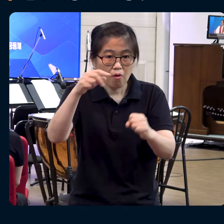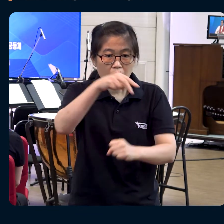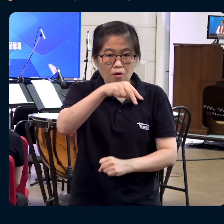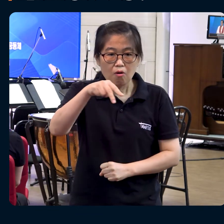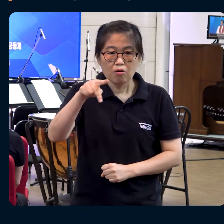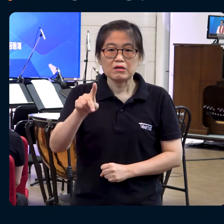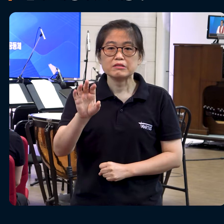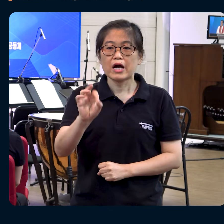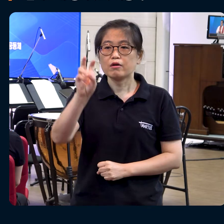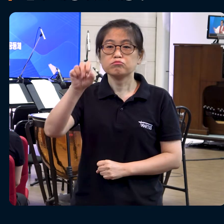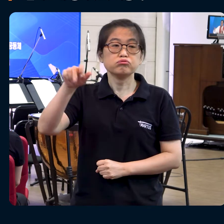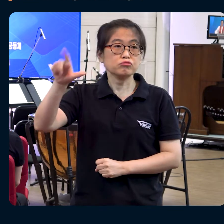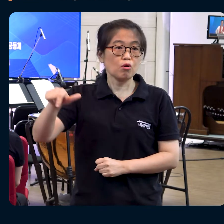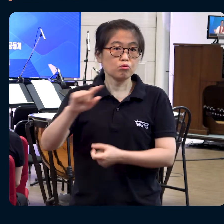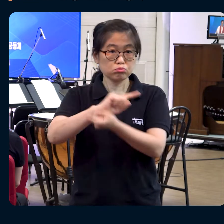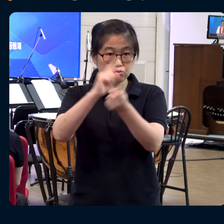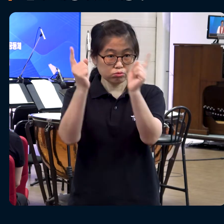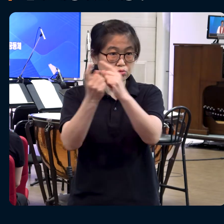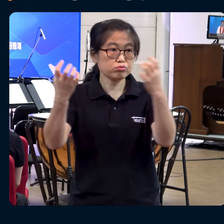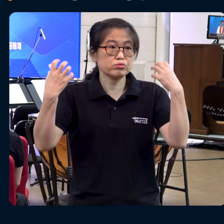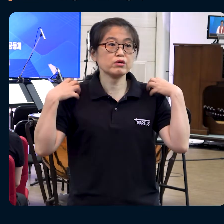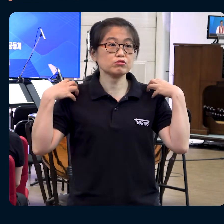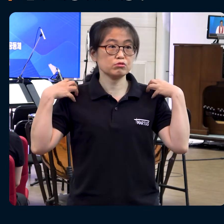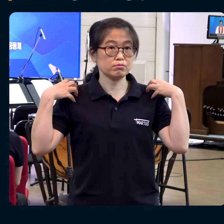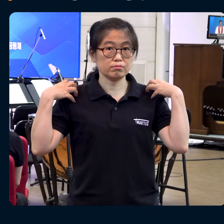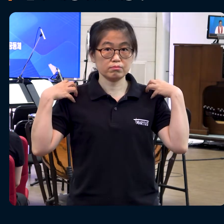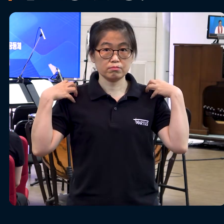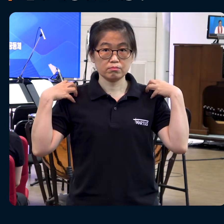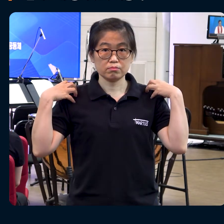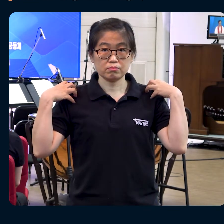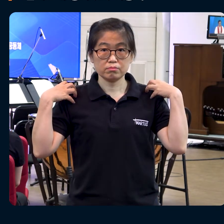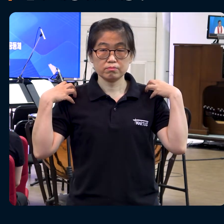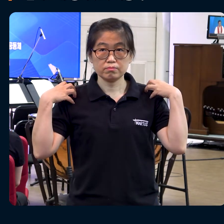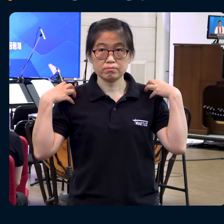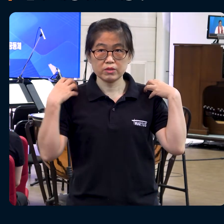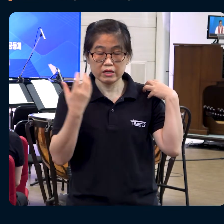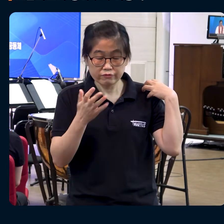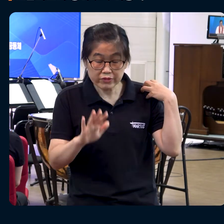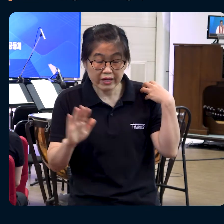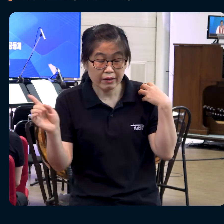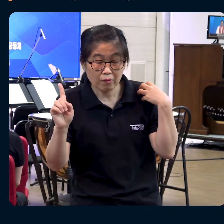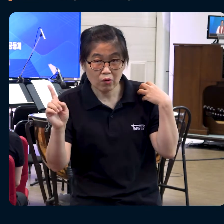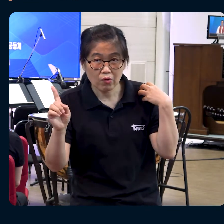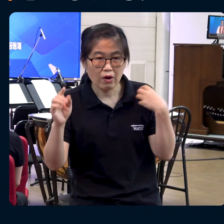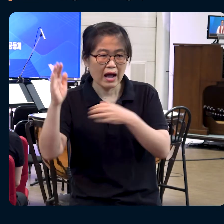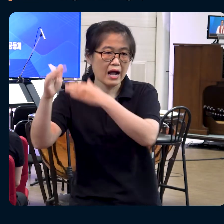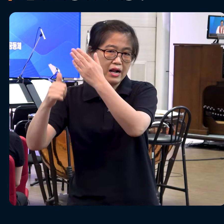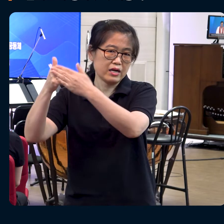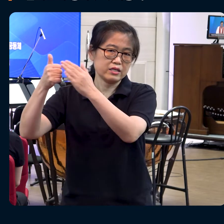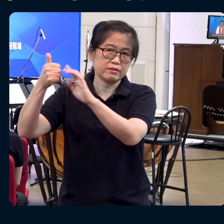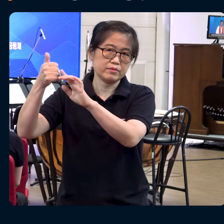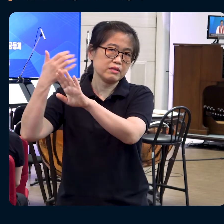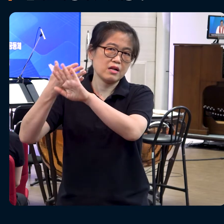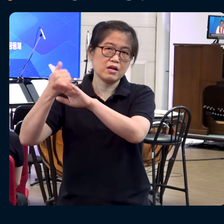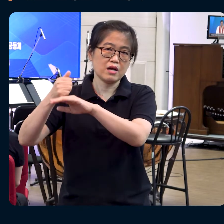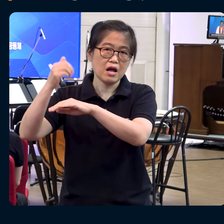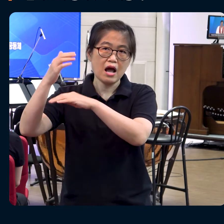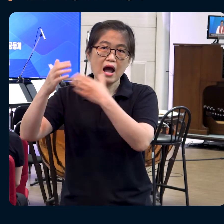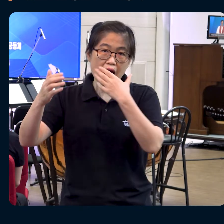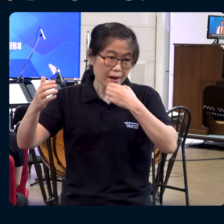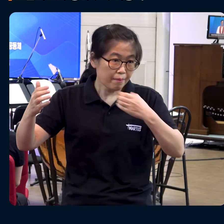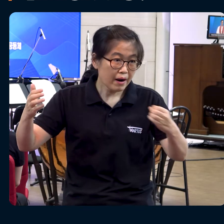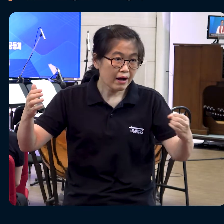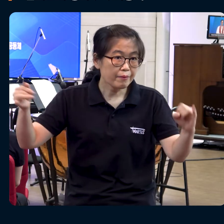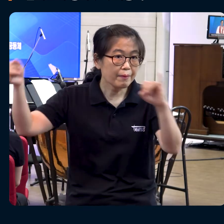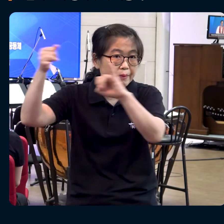원래 쌍무적인 게 계약이에요. 그게 계약이죠. 서로 간에 의무가 있는 것이죠. 그런데